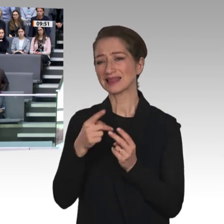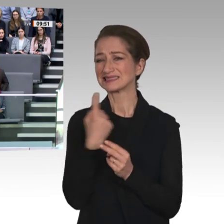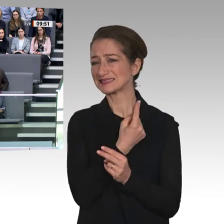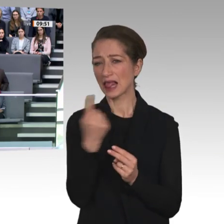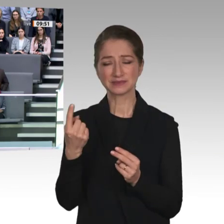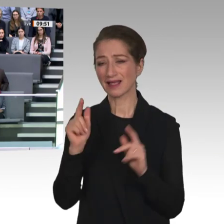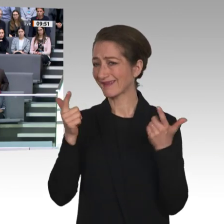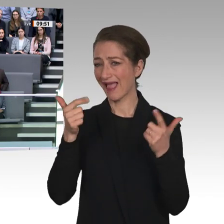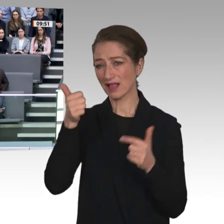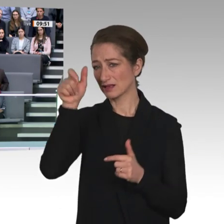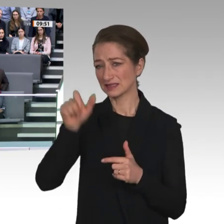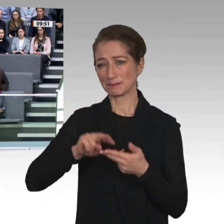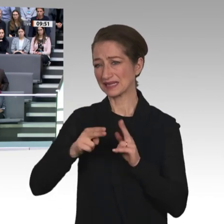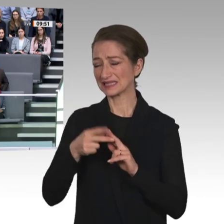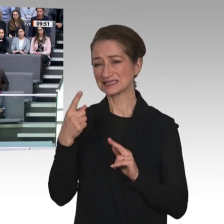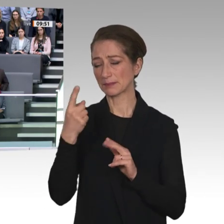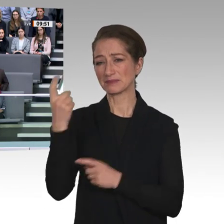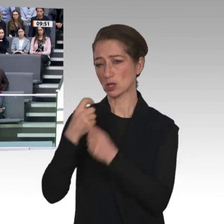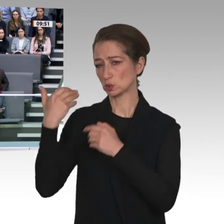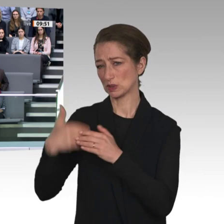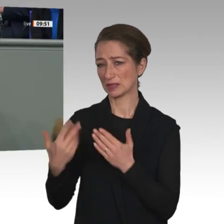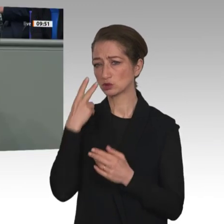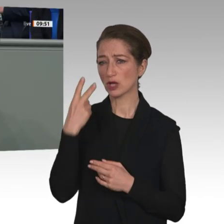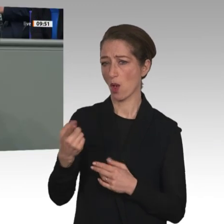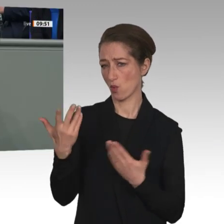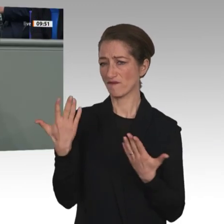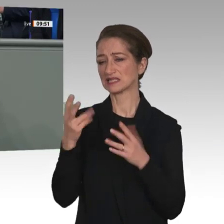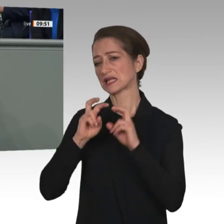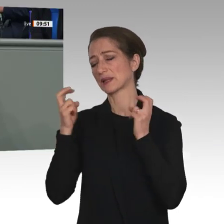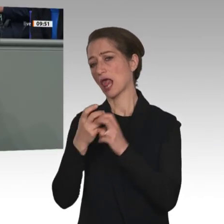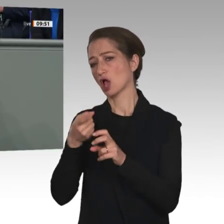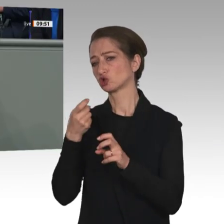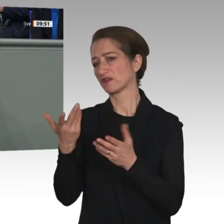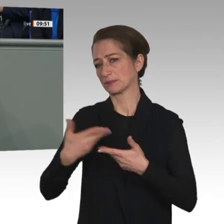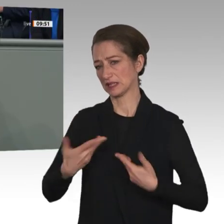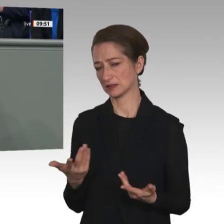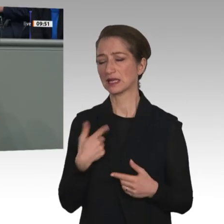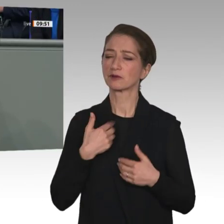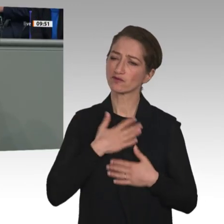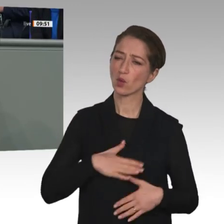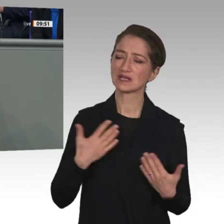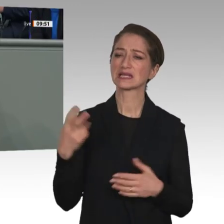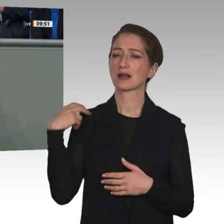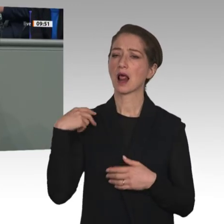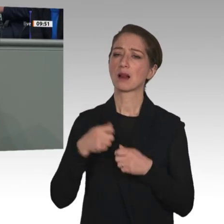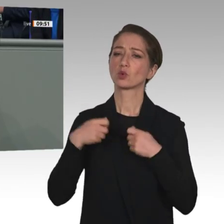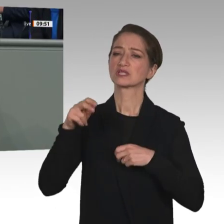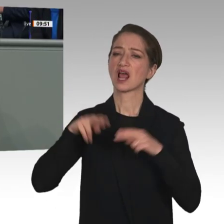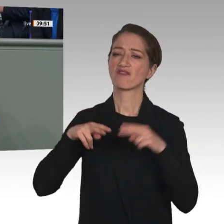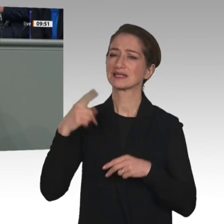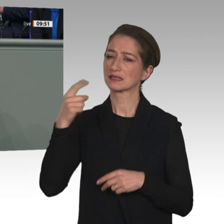schauen, was dieser Kabinettsausschuss denn so bringt. Ich bin so froh, dass der Generalbundesanwalt so klar von Rassismus